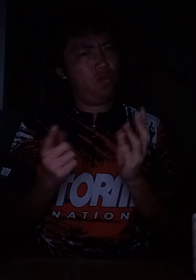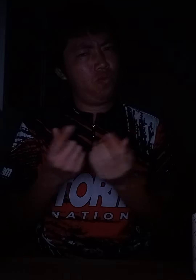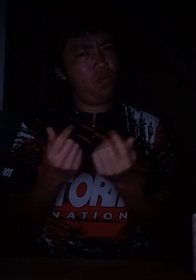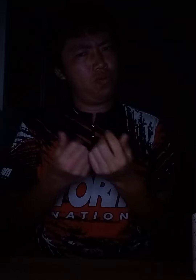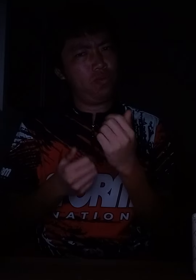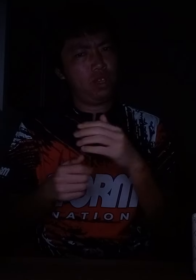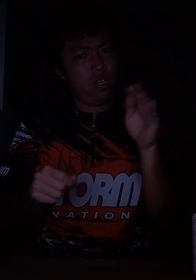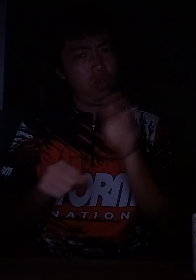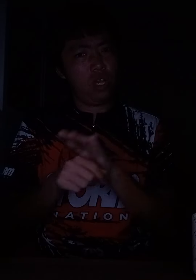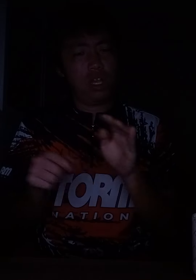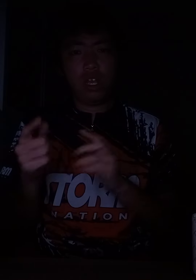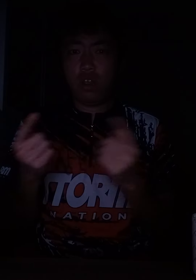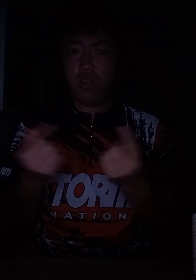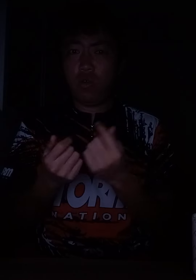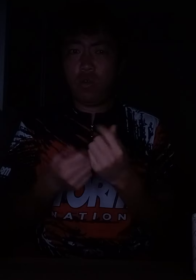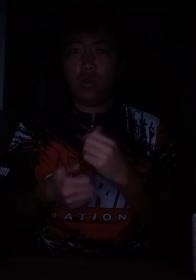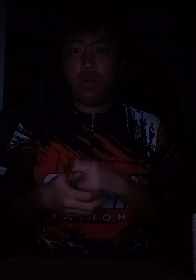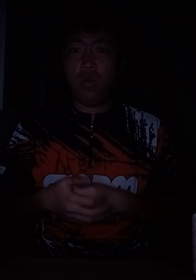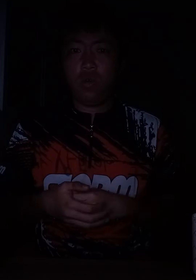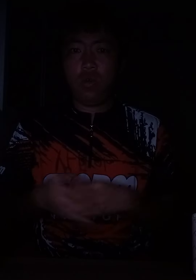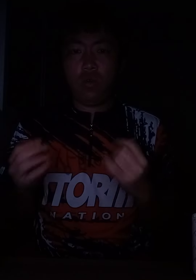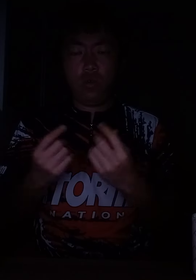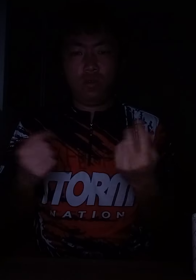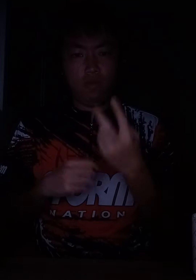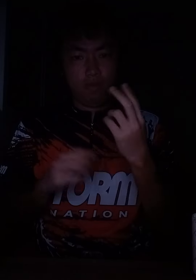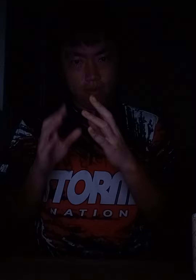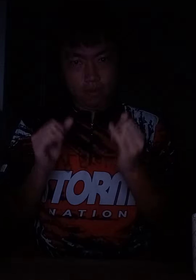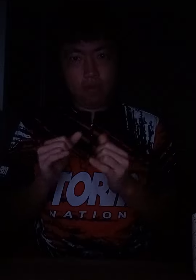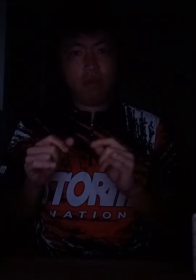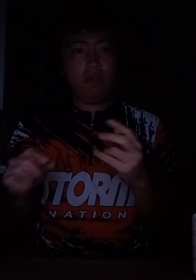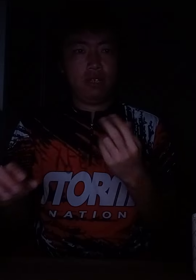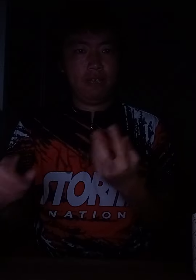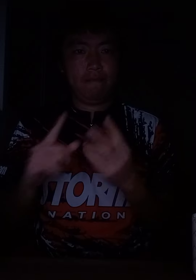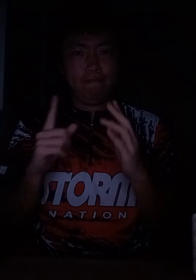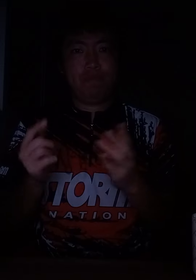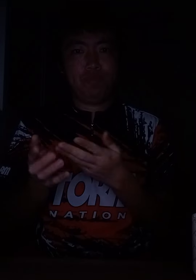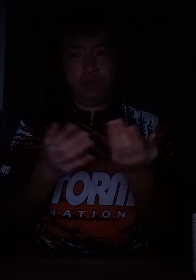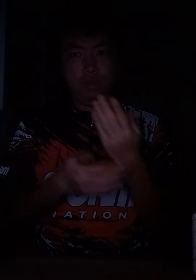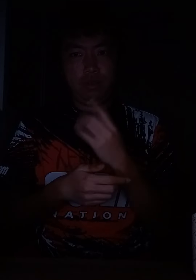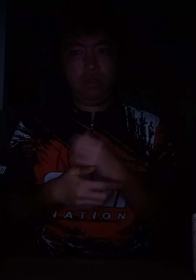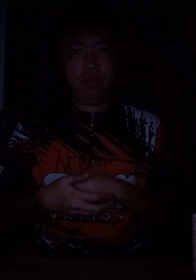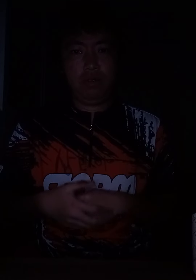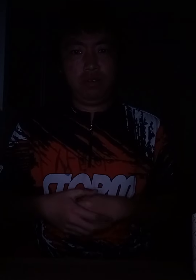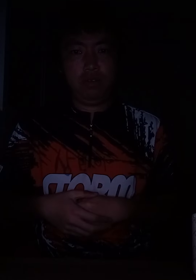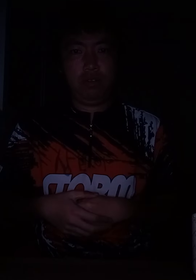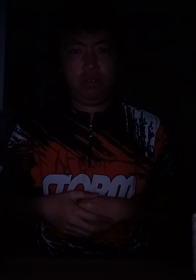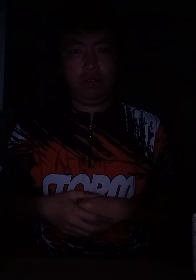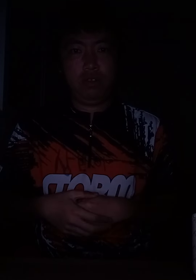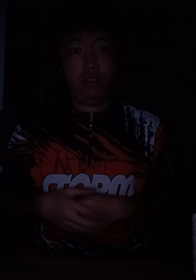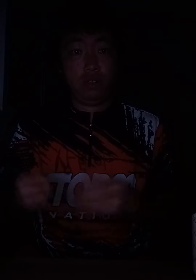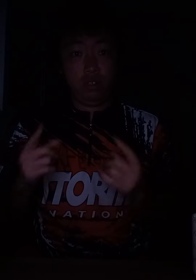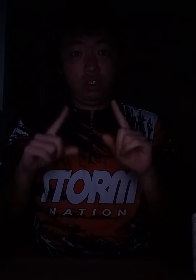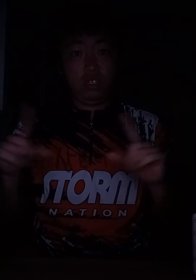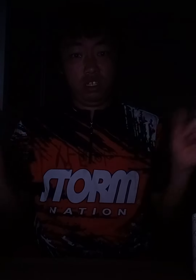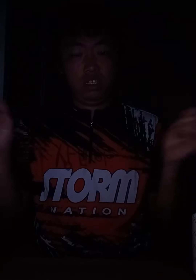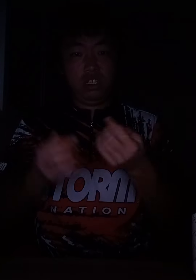공정성을 해칠 정도는 아니라는 이유로 1심보다 감형된 벌금 70만 원을 선고했습니다. 어제 발생한 무등산